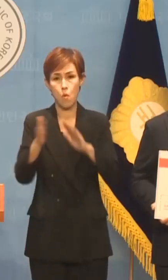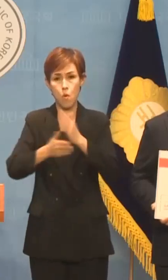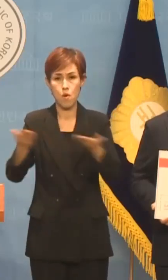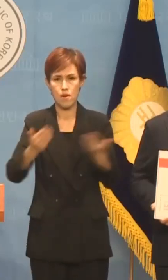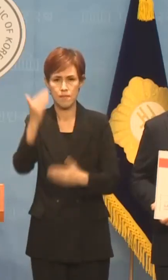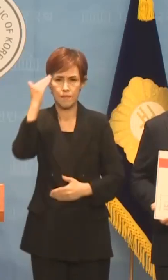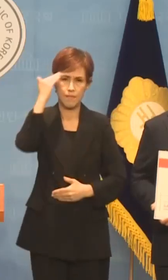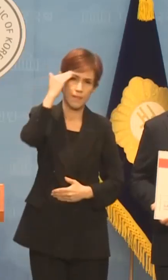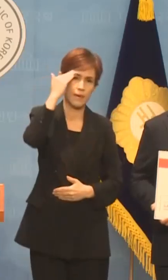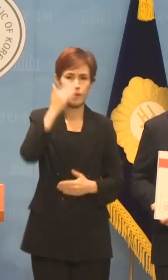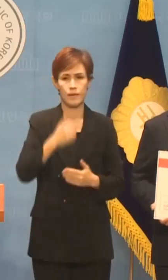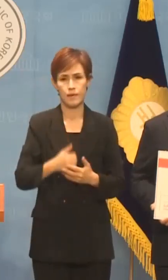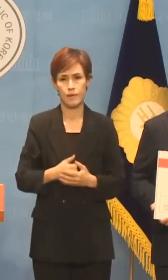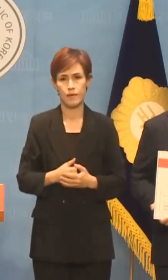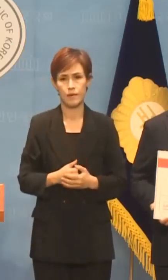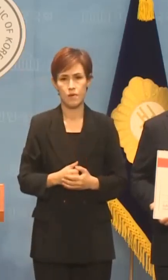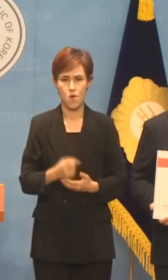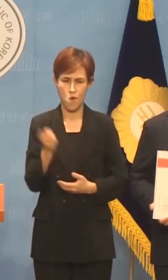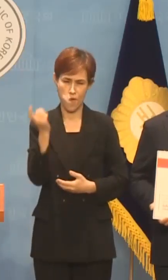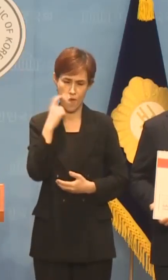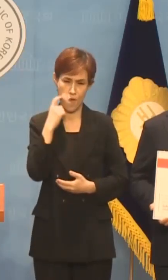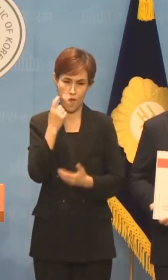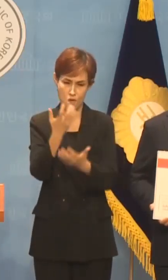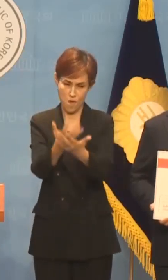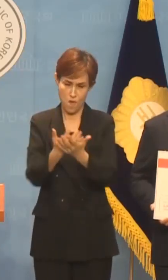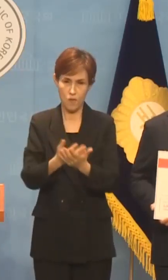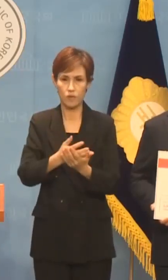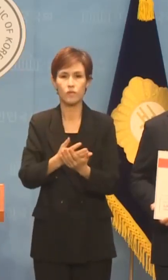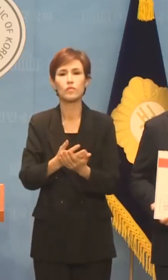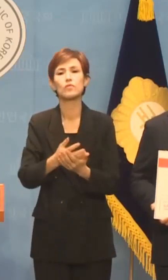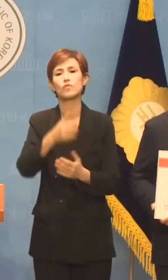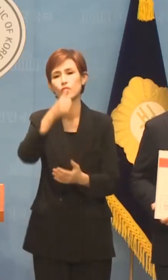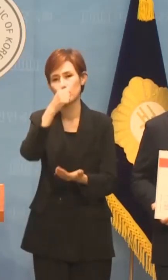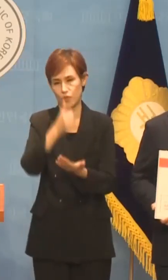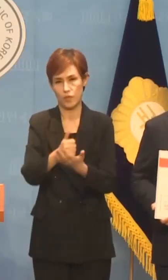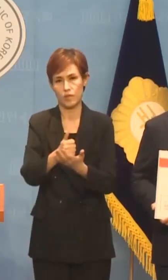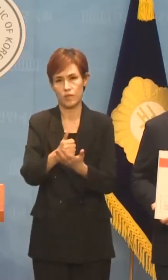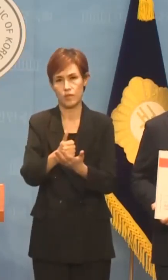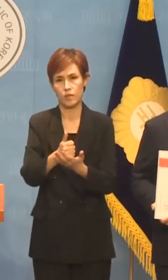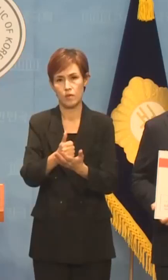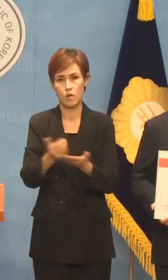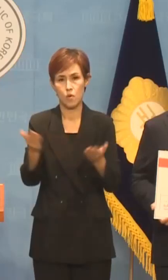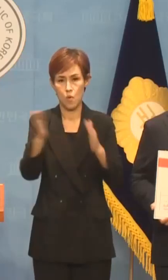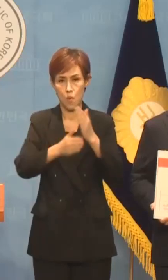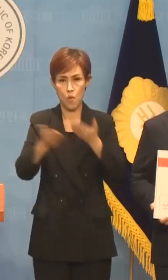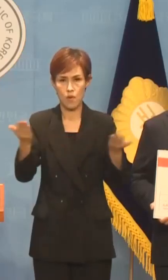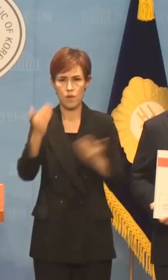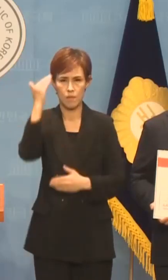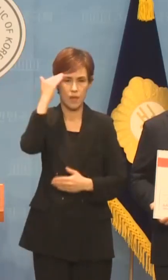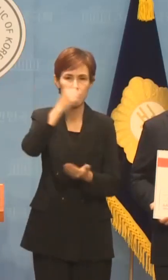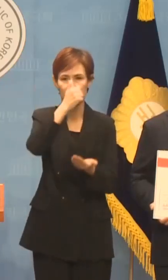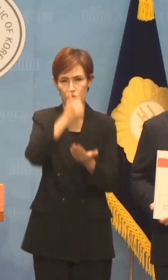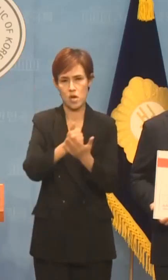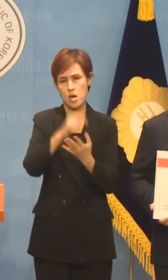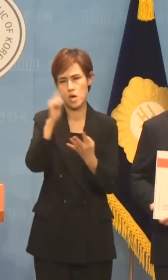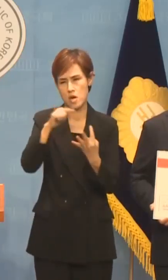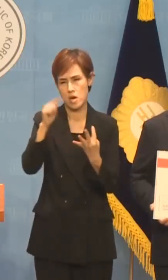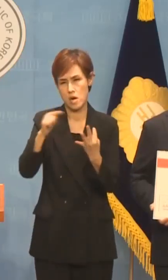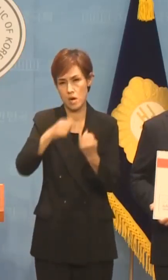공무집행 방해이며 허위 공문서 작성죄, 위계에 의한 공무집행 방해죄 등